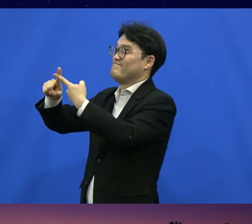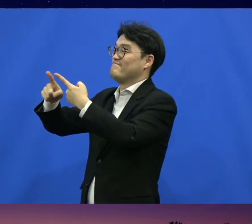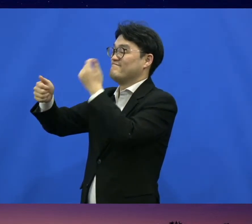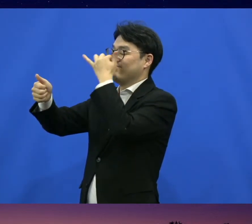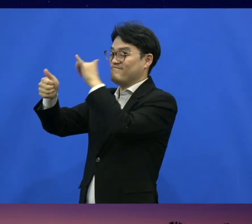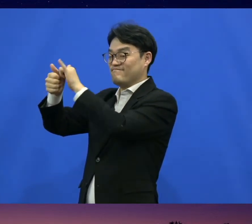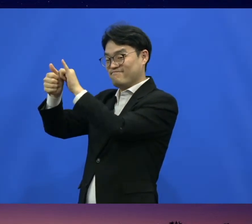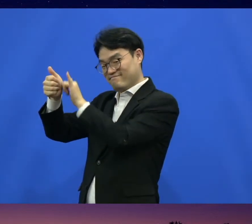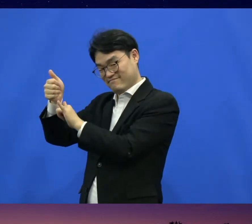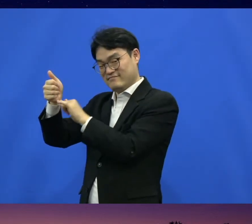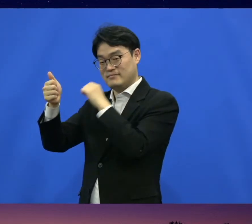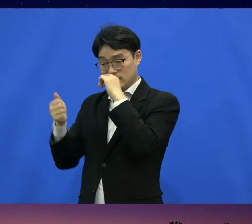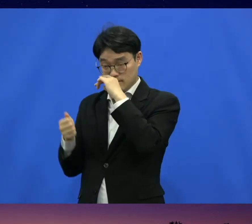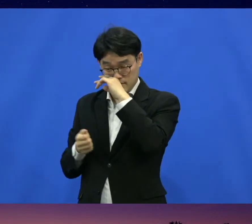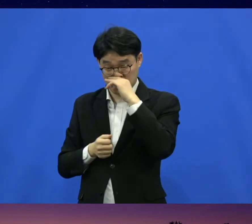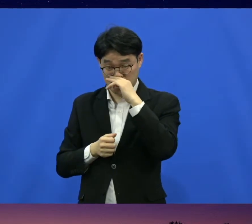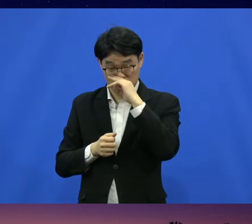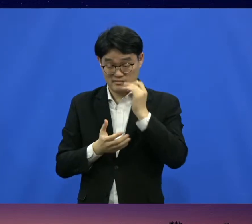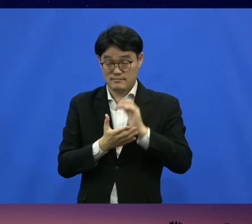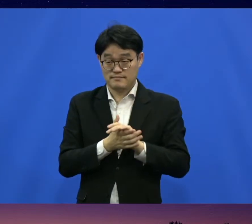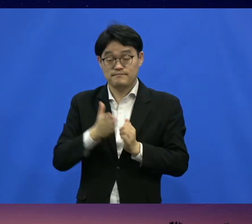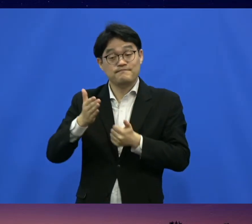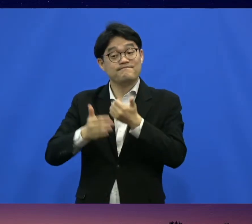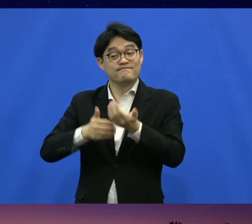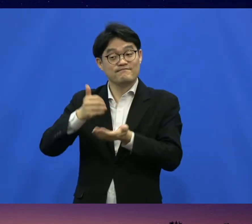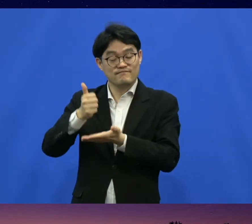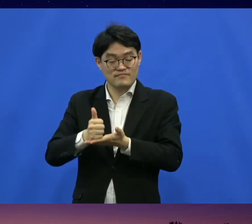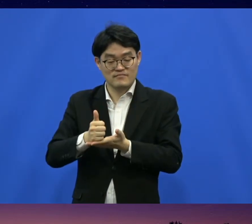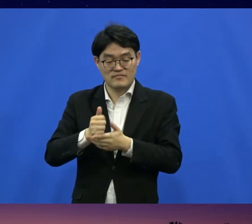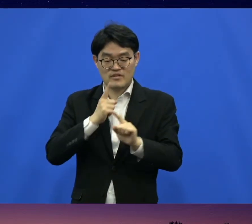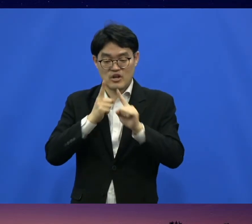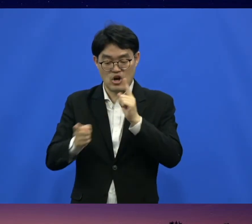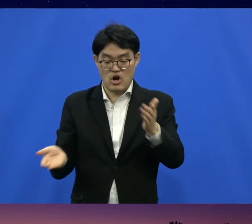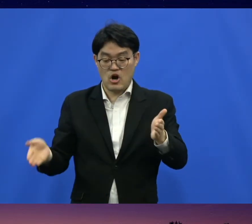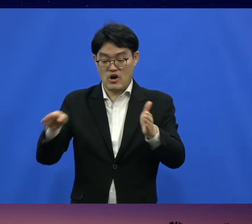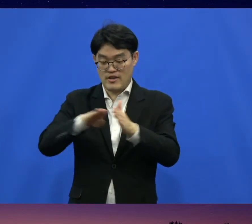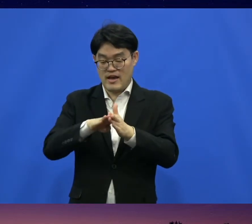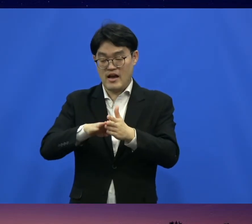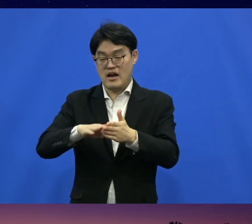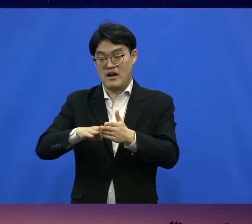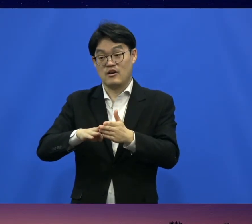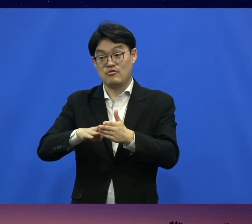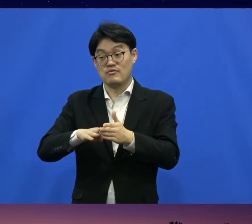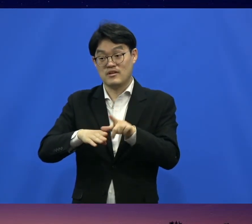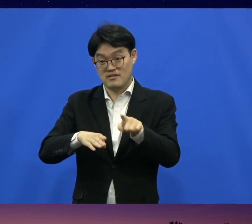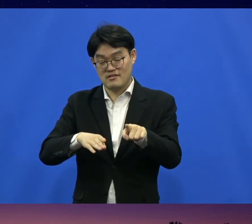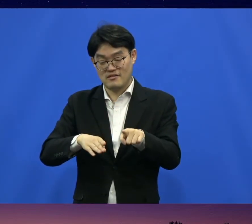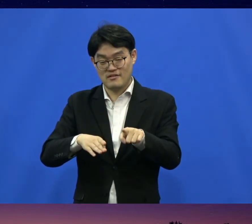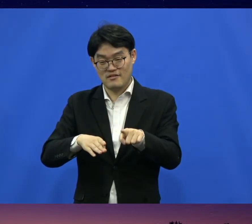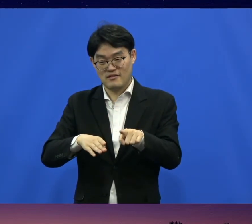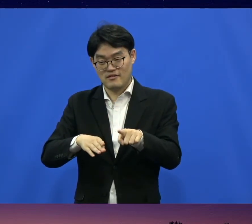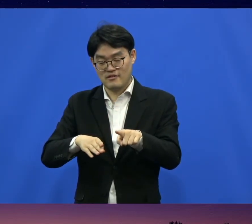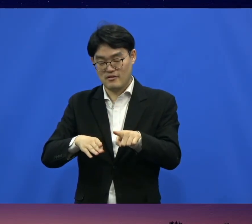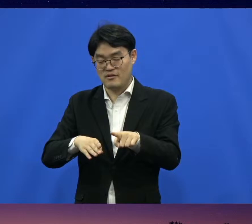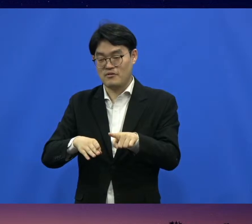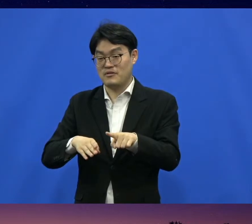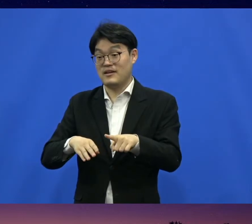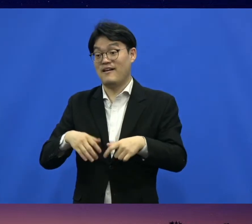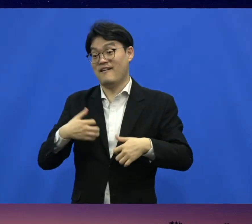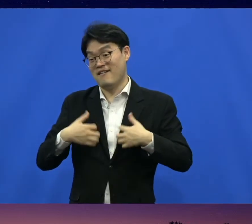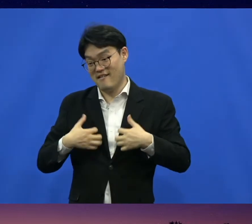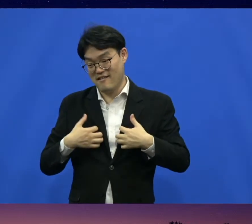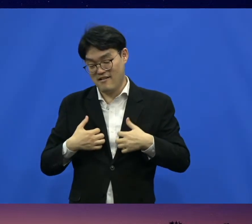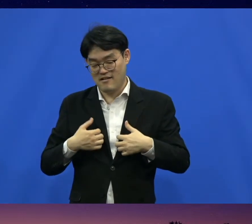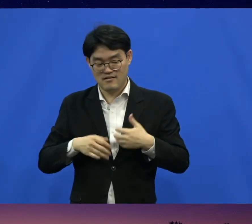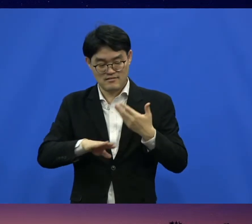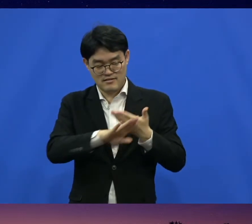법궤를 온전히 위험하게 생각하지만 그것을 복으로 알고 모셔드리고, 남들이 하지 않고